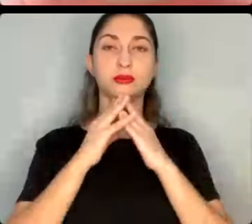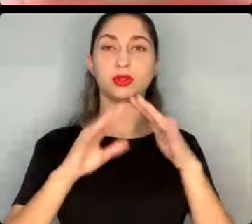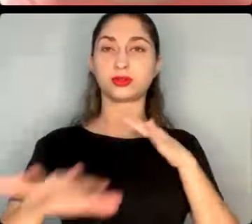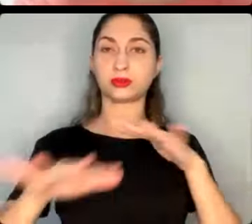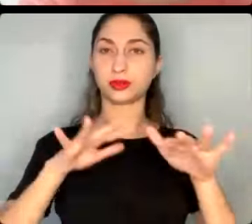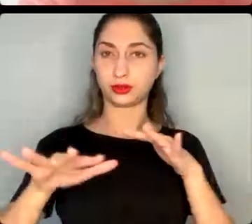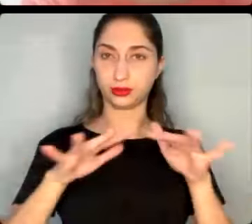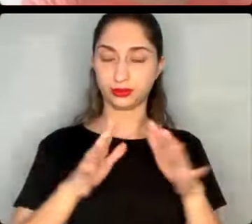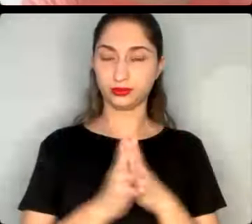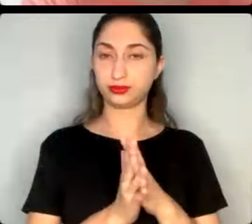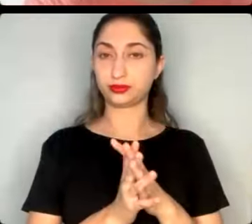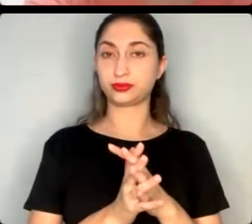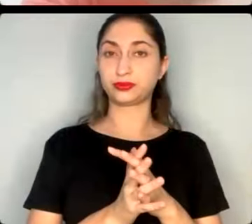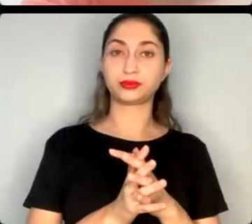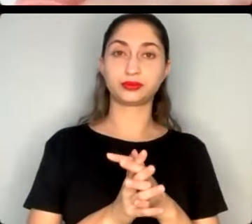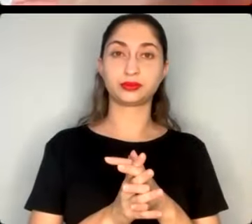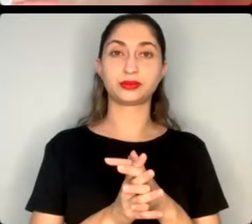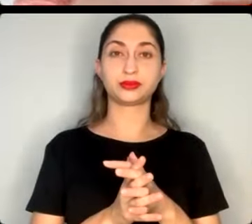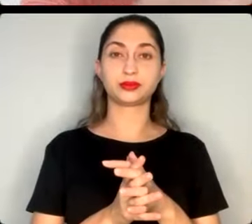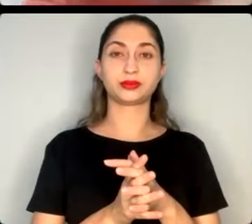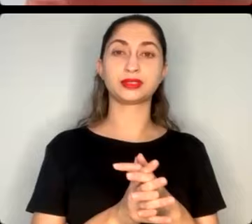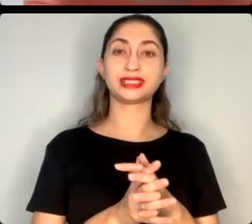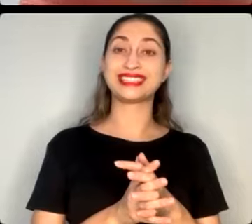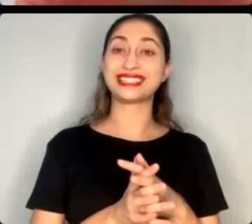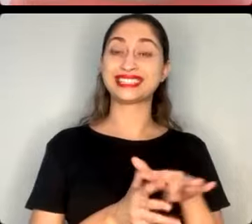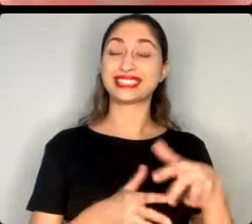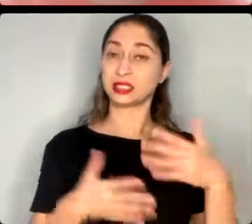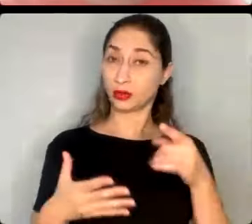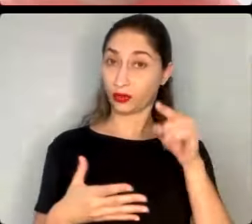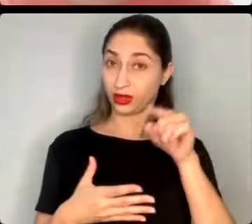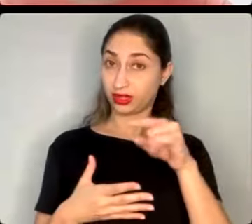é muito importante, né?